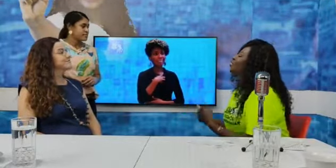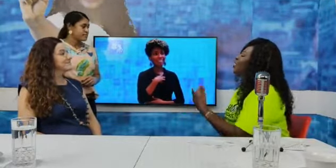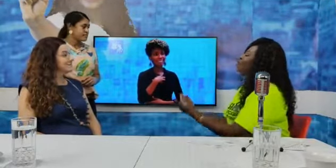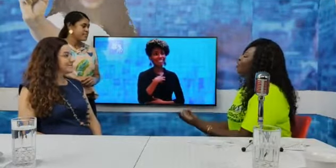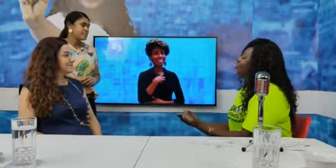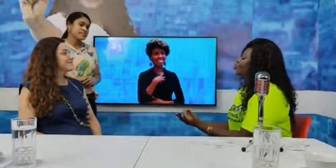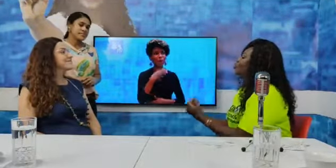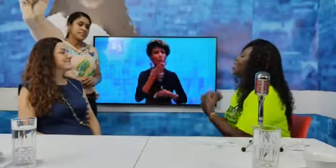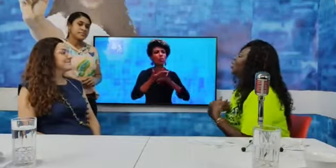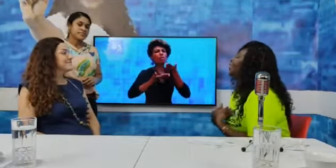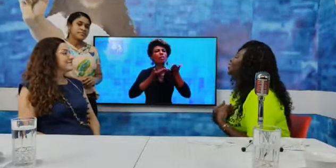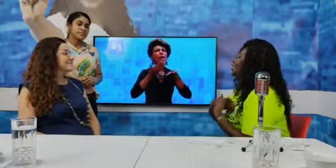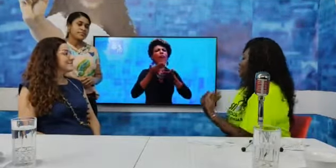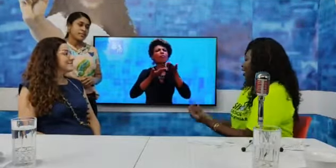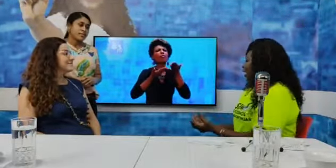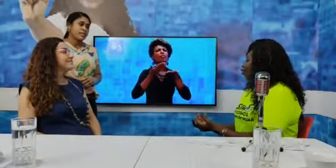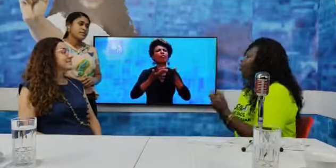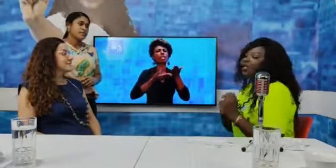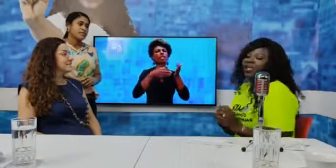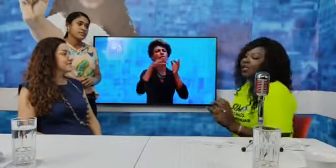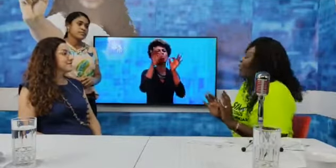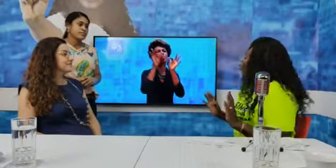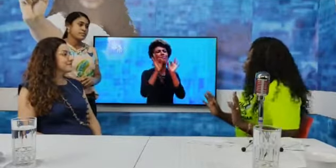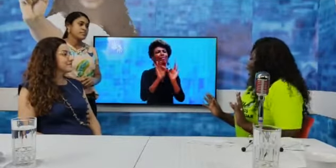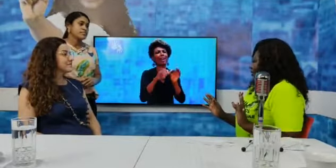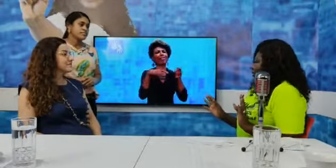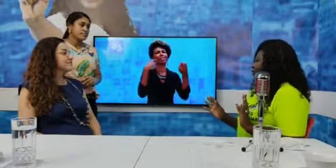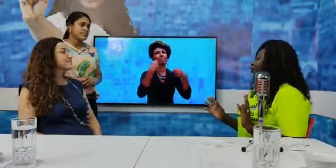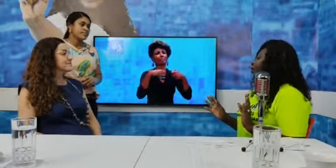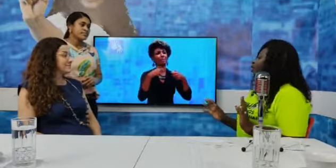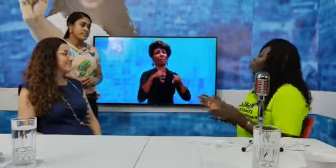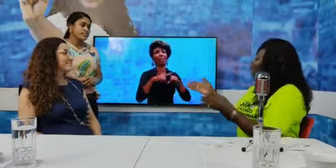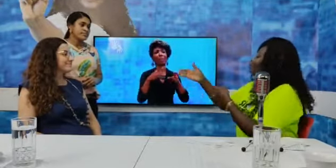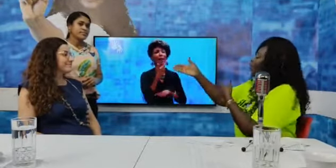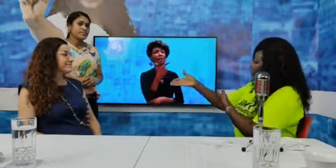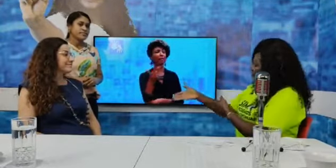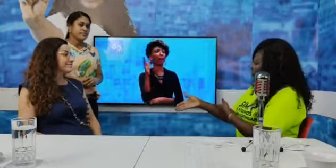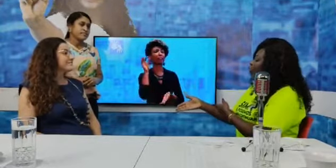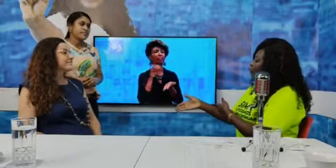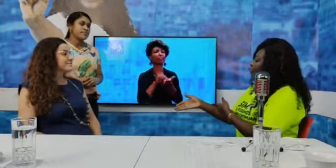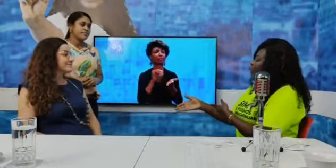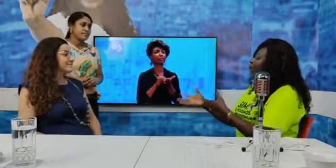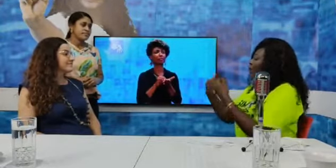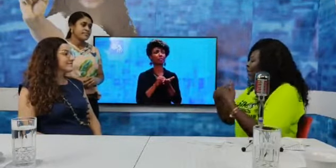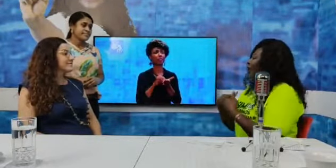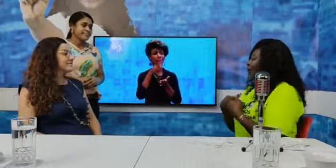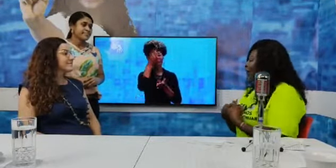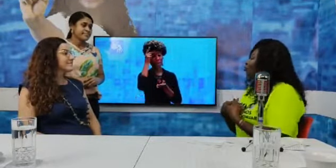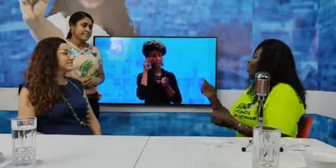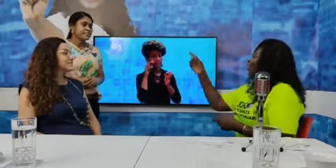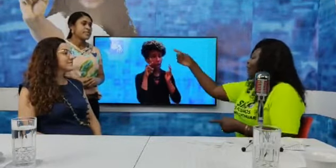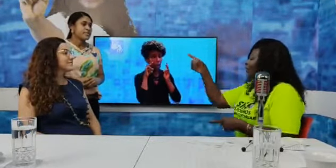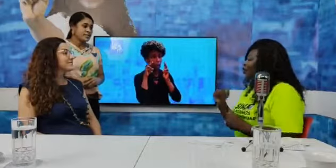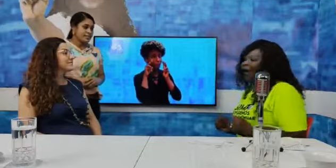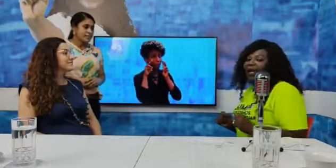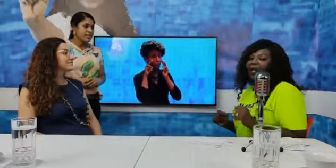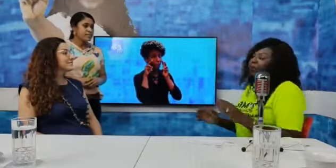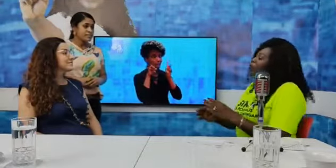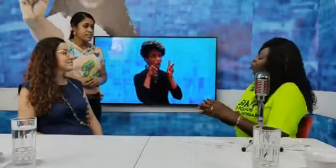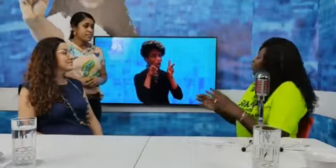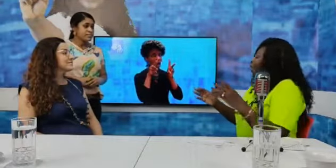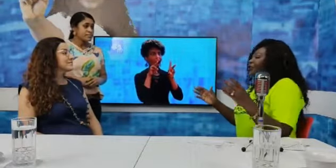prestação do serviço que é necessário e que não acontece. E quando ela viu na minha rede a